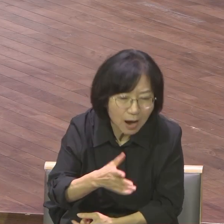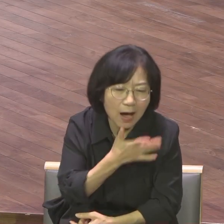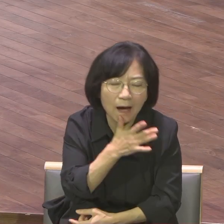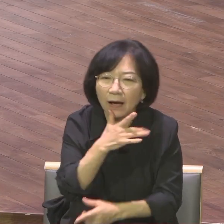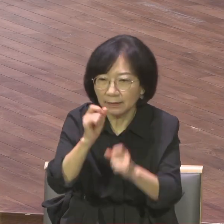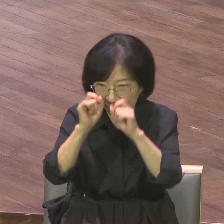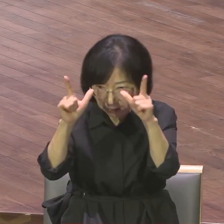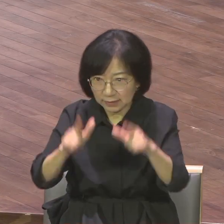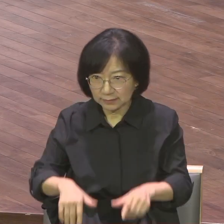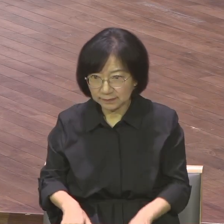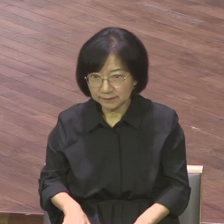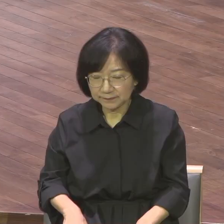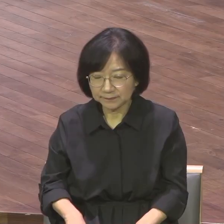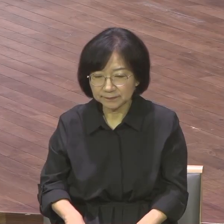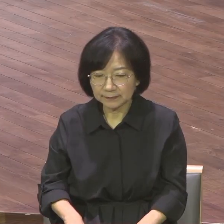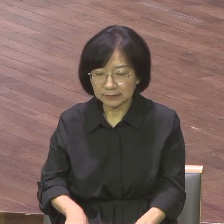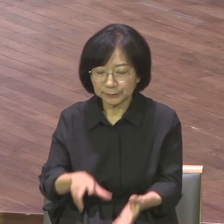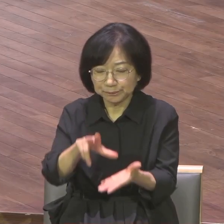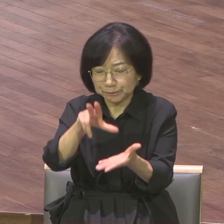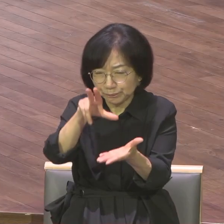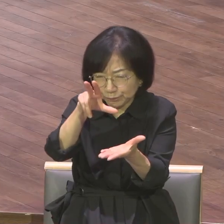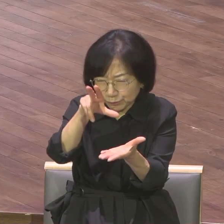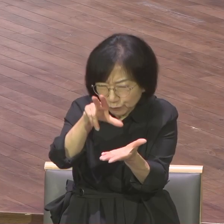본심을 알게 되면 어떤 상황이 오더라도